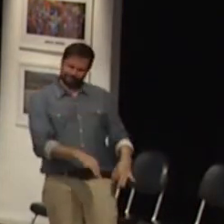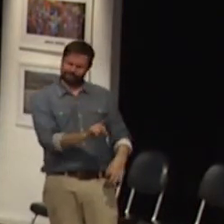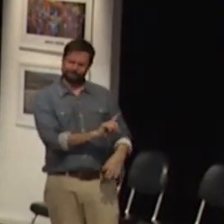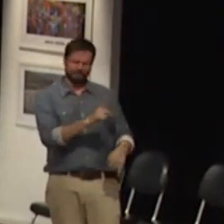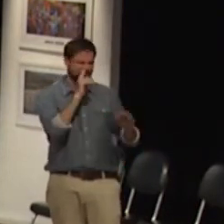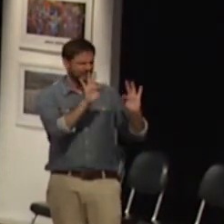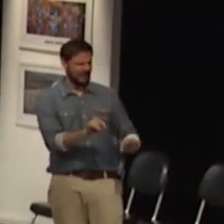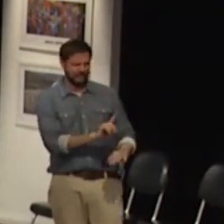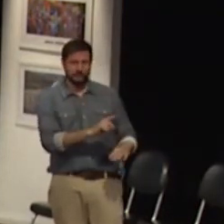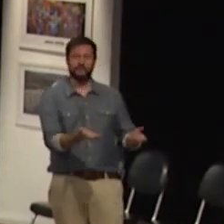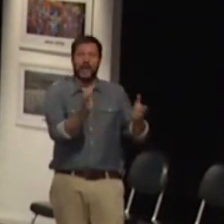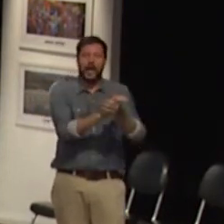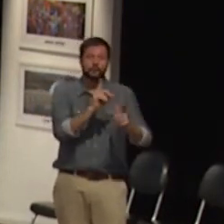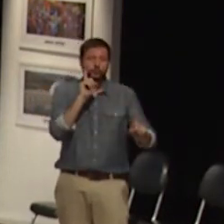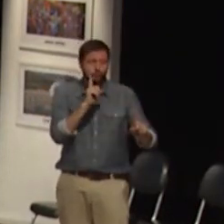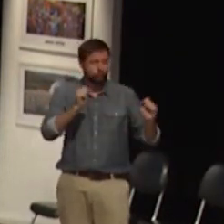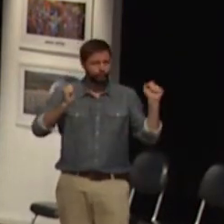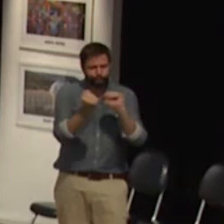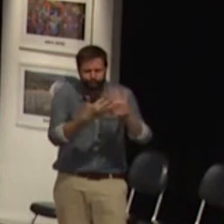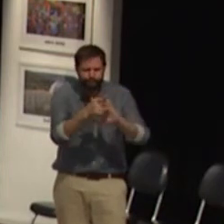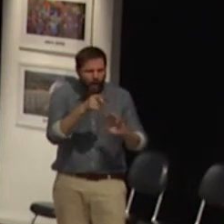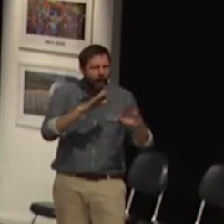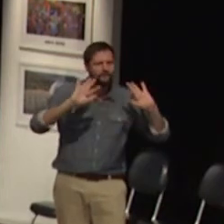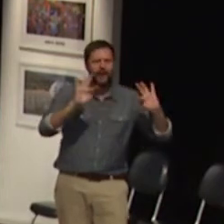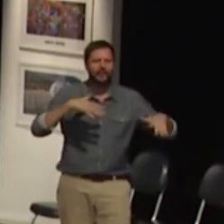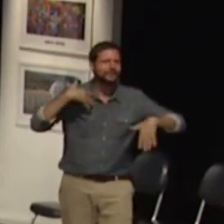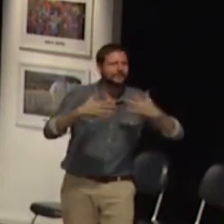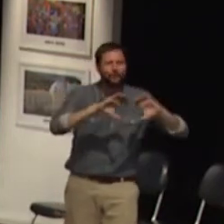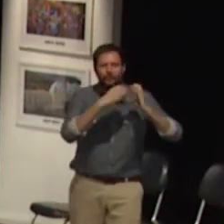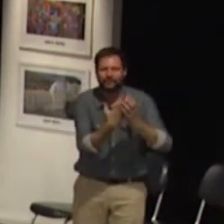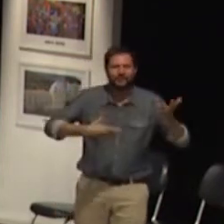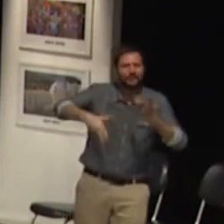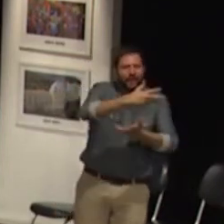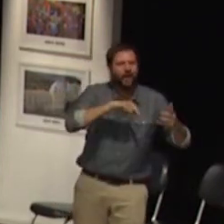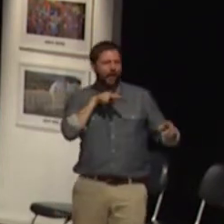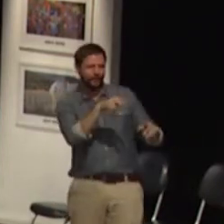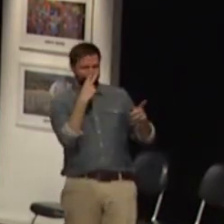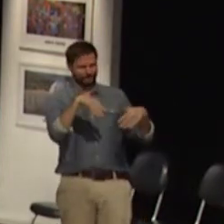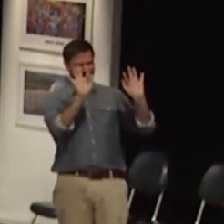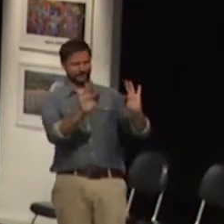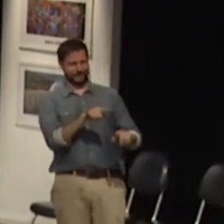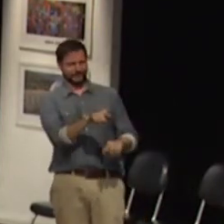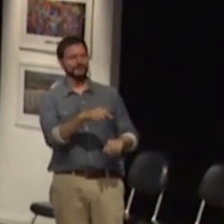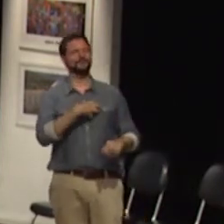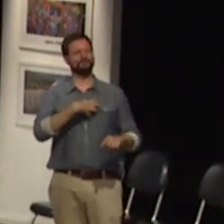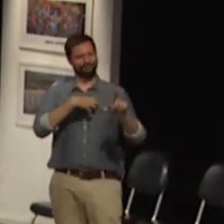na inclusão, né? E ela não foi feliz, ela casou com um surdo, aí depois, né, agora ela está usando a